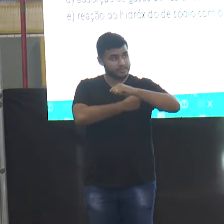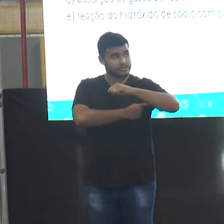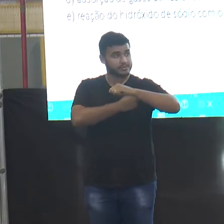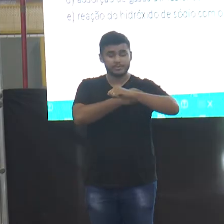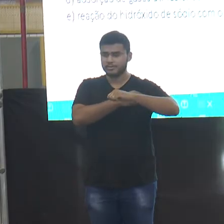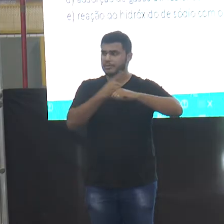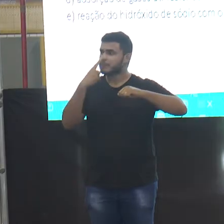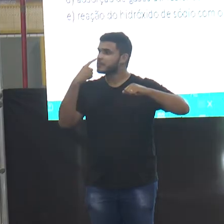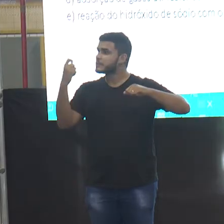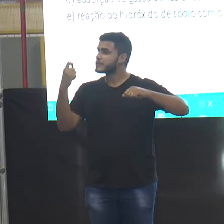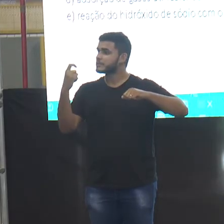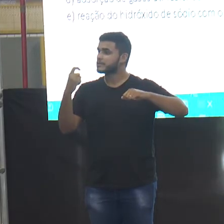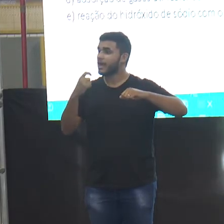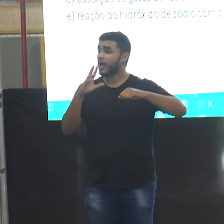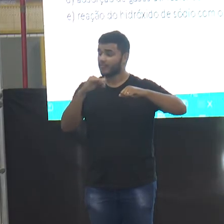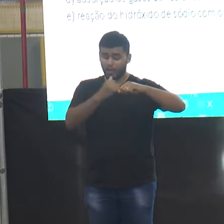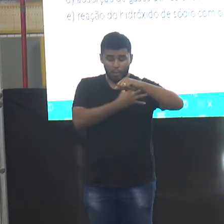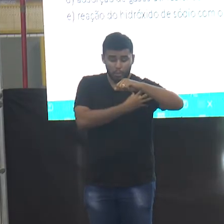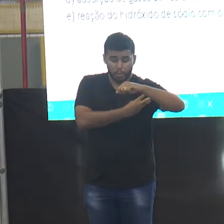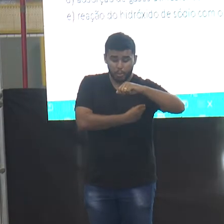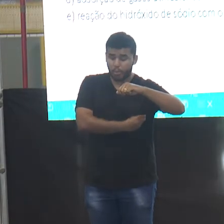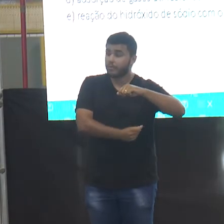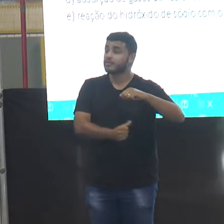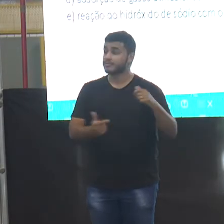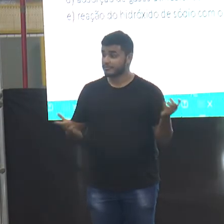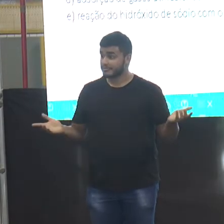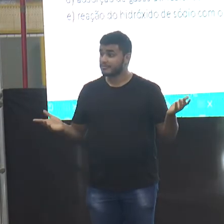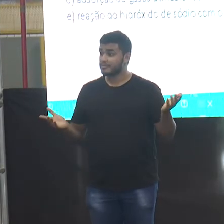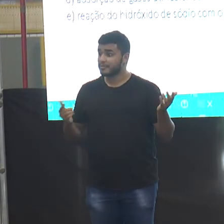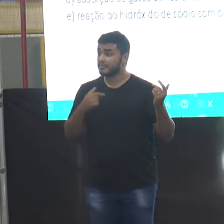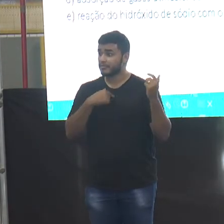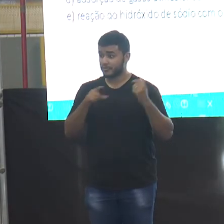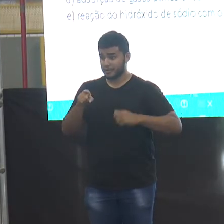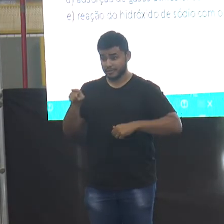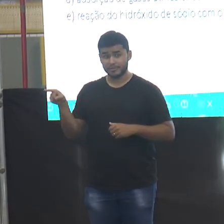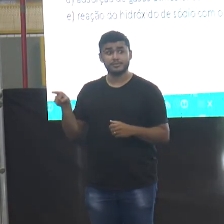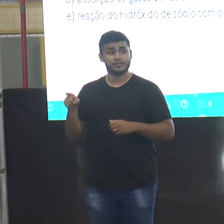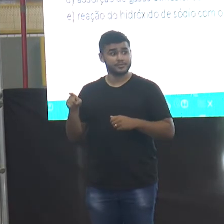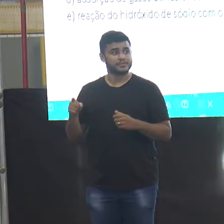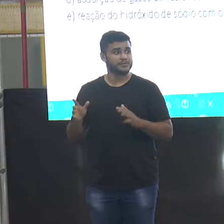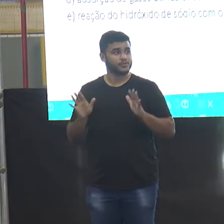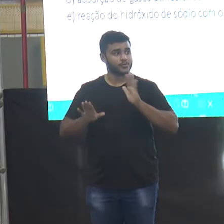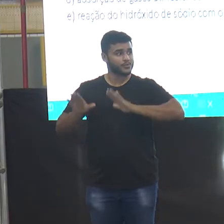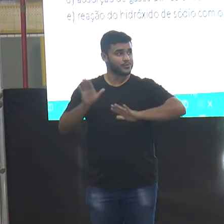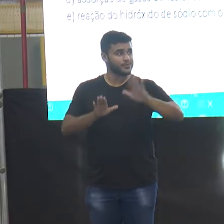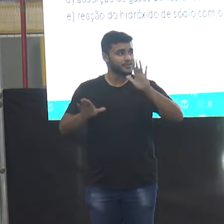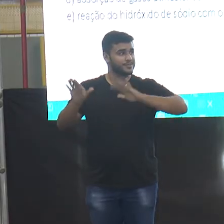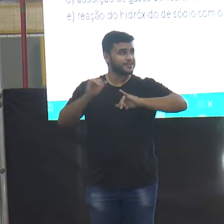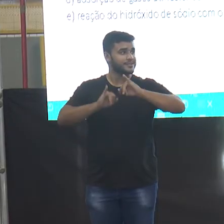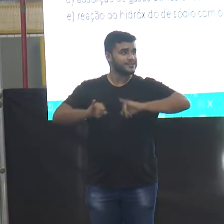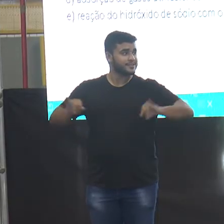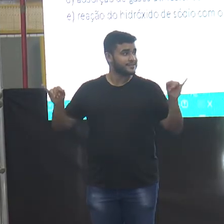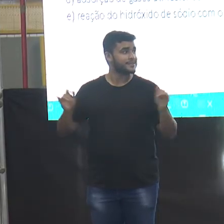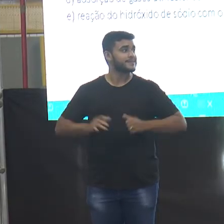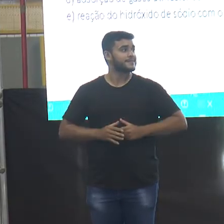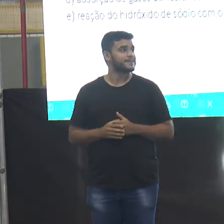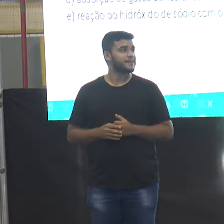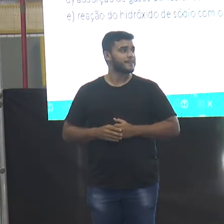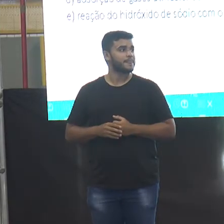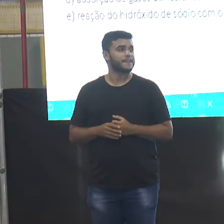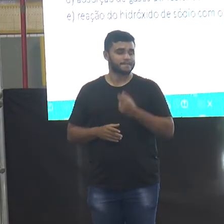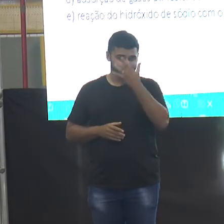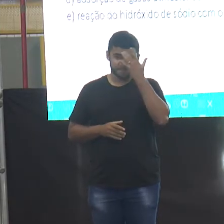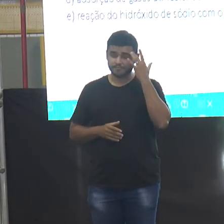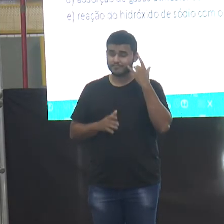cheiro e a axila. Certo? Então, por favor, toma cuidado com a besteira. Alguém está